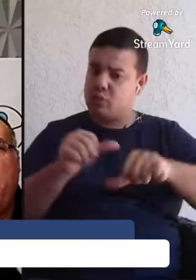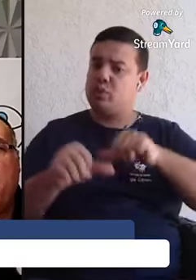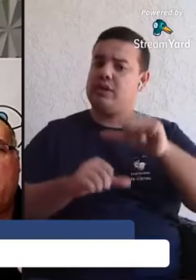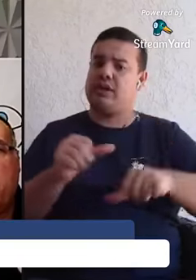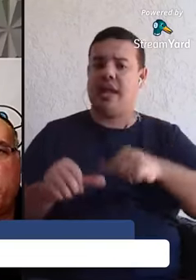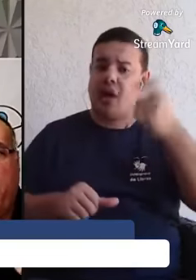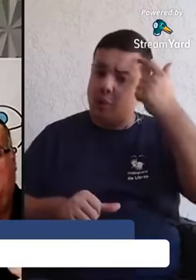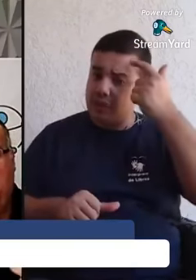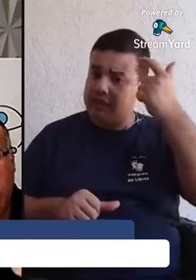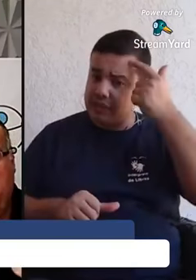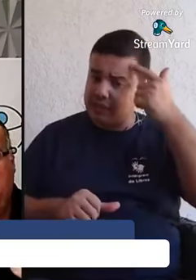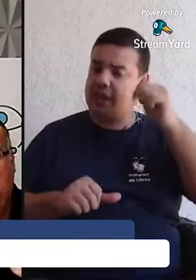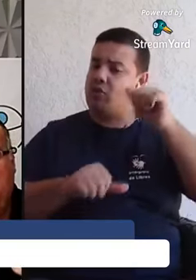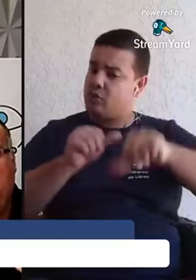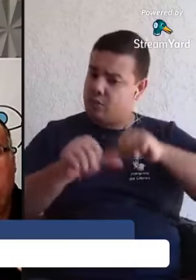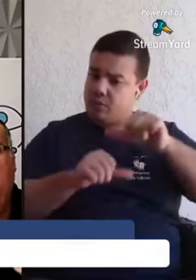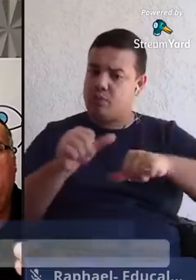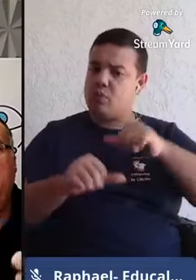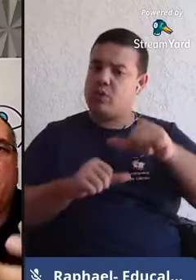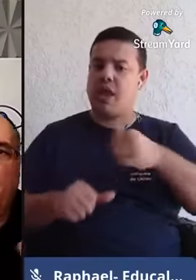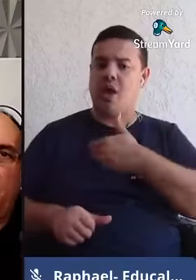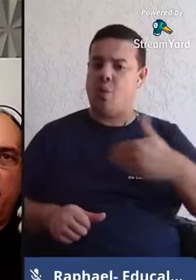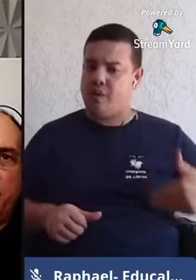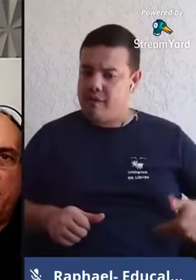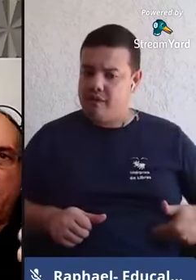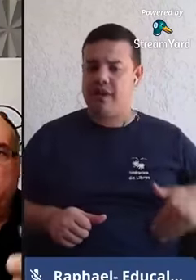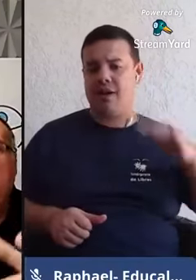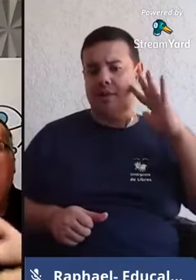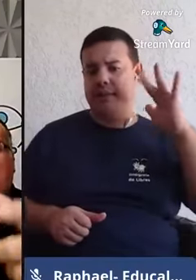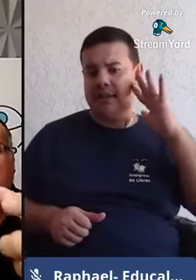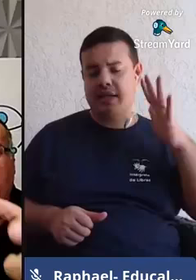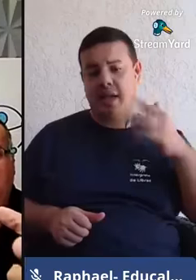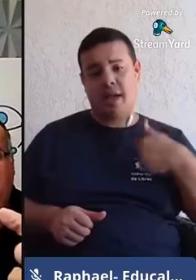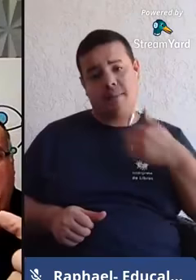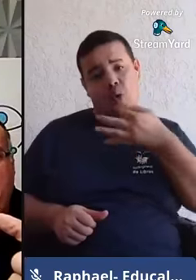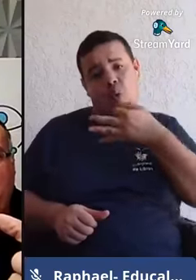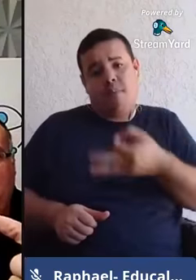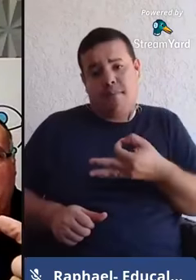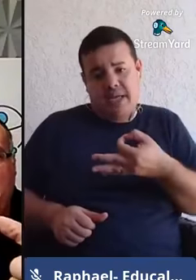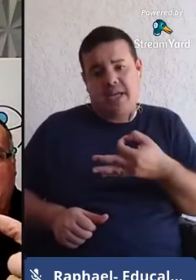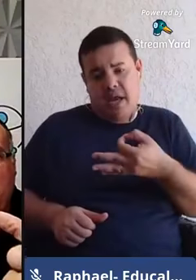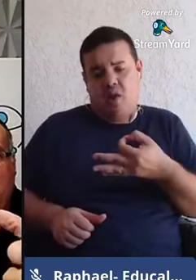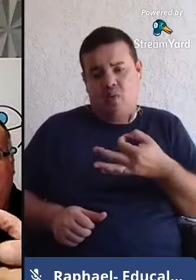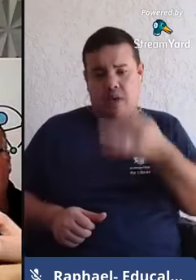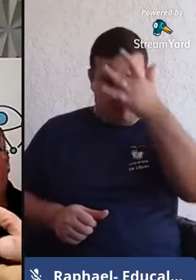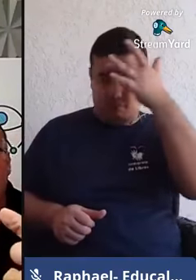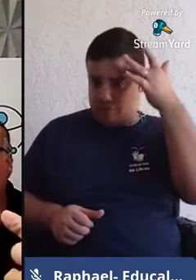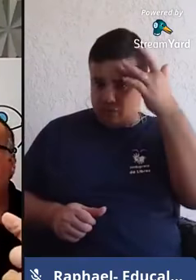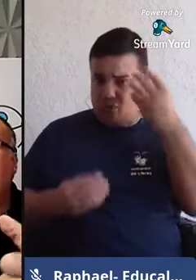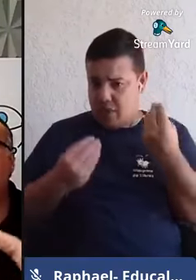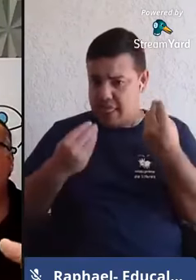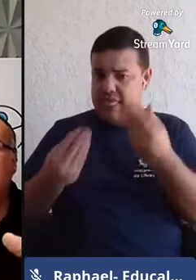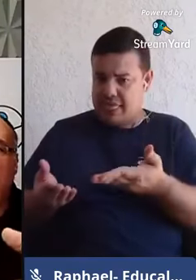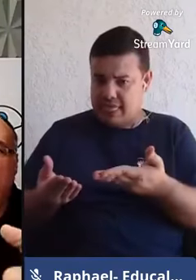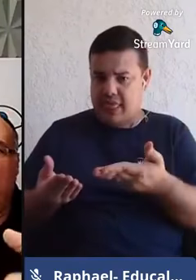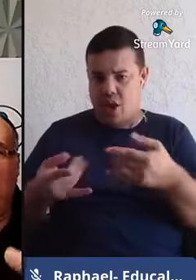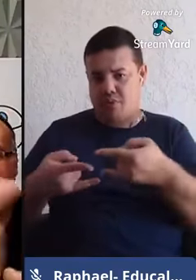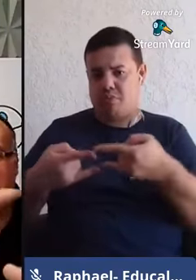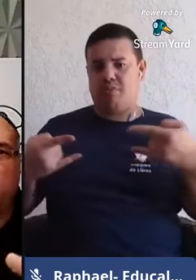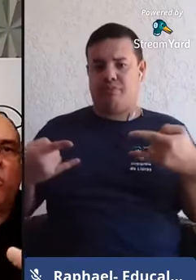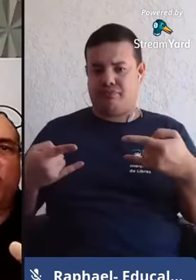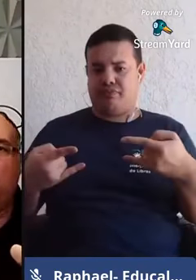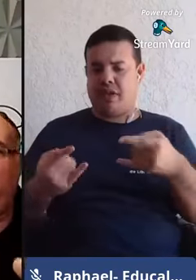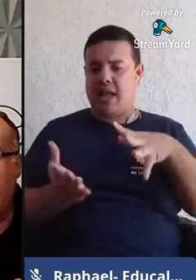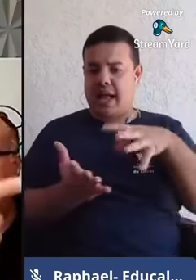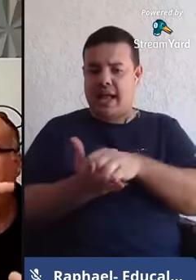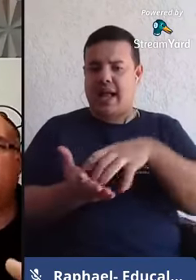de dispensação por parte do governo, que deveria, sei lá, na minha opinião, dar um voucher para a pessoa e cadastrar todas as